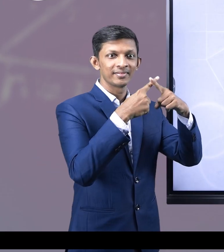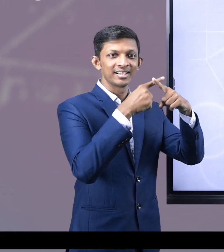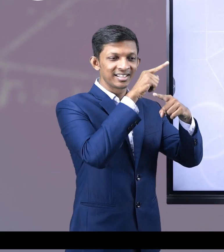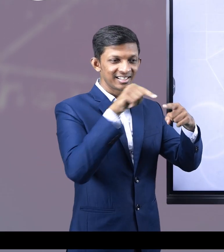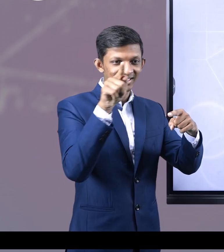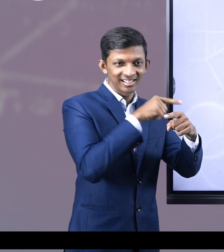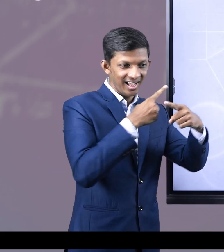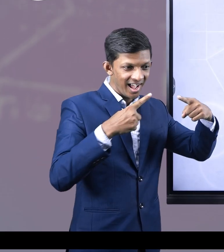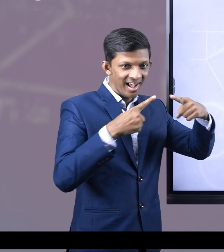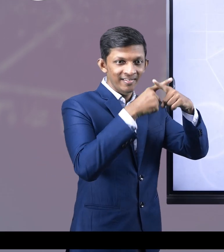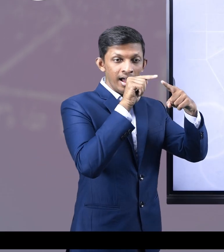उभ्या विरुद्ध कोन.